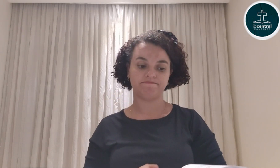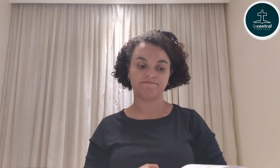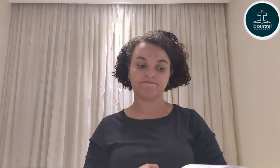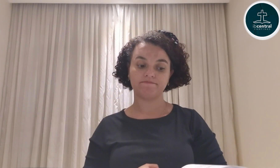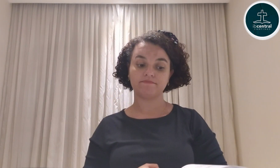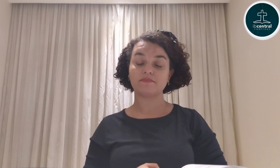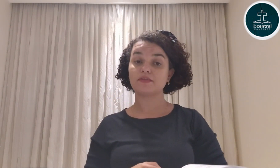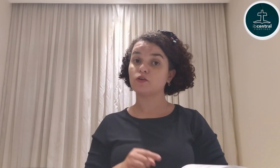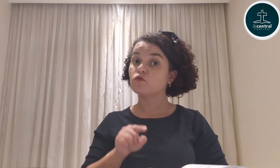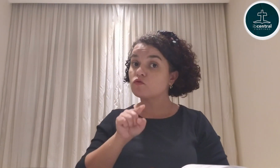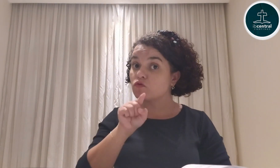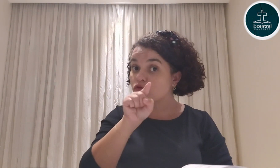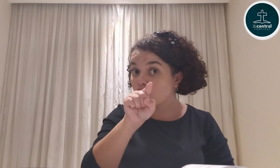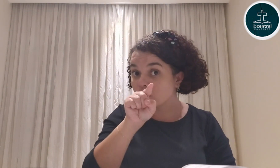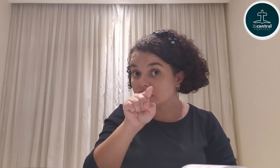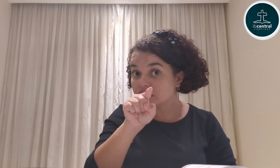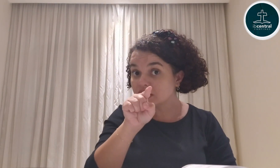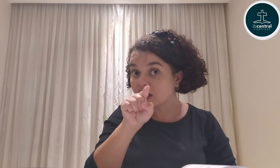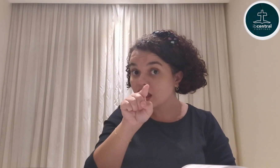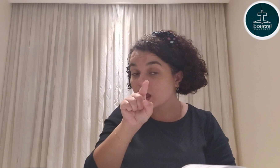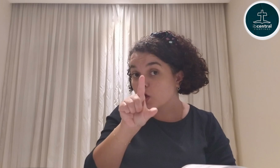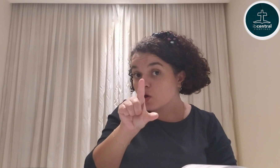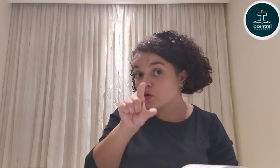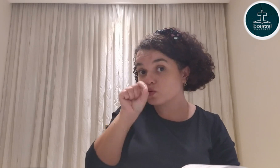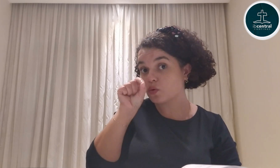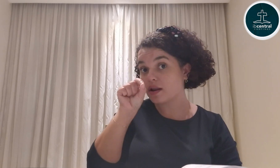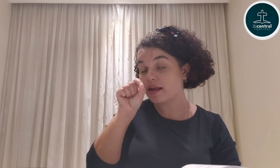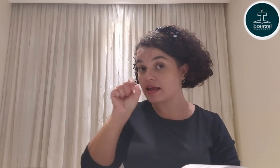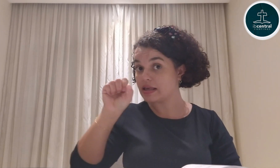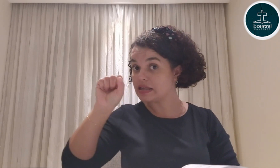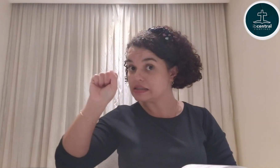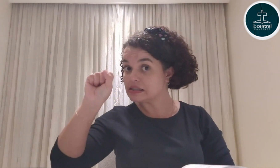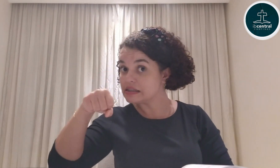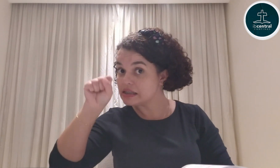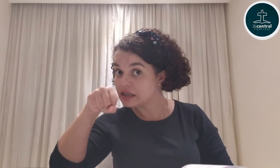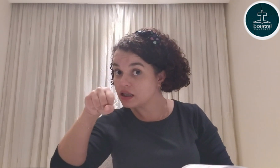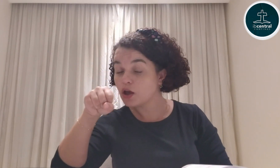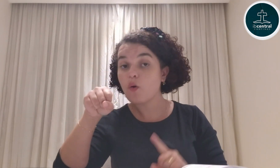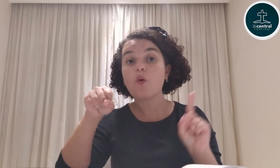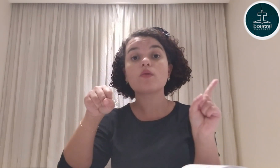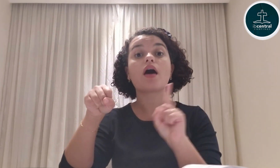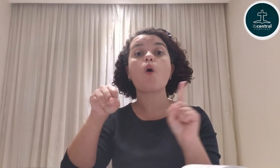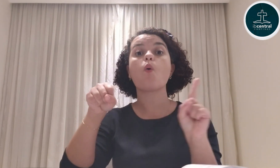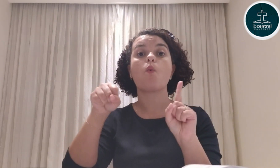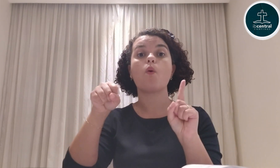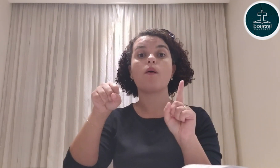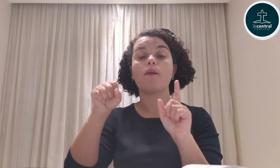Deus, e essas pessoas morrem. E você escolhe